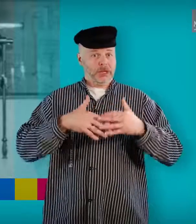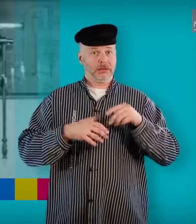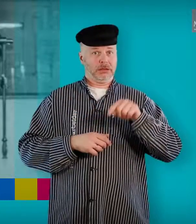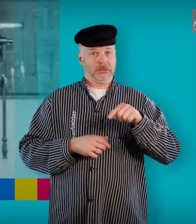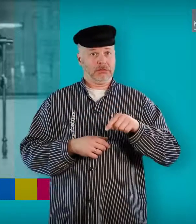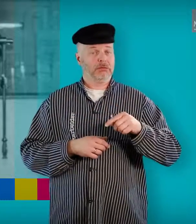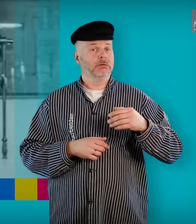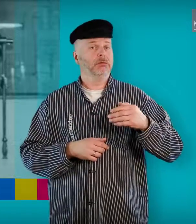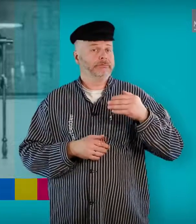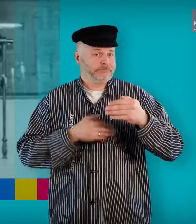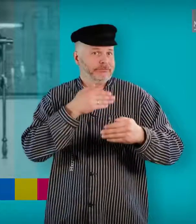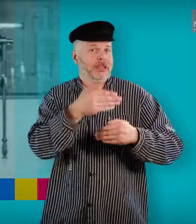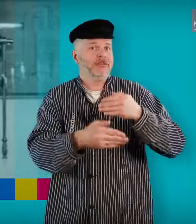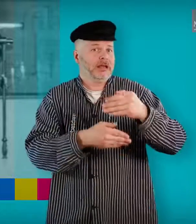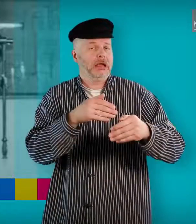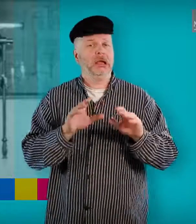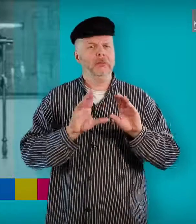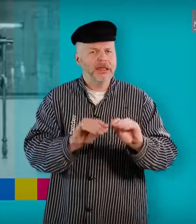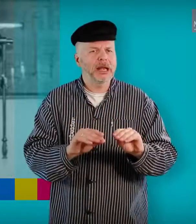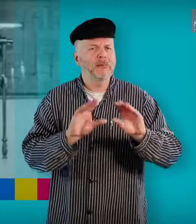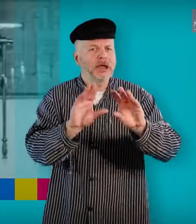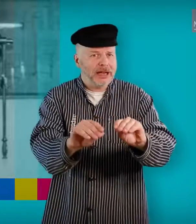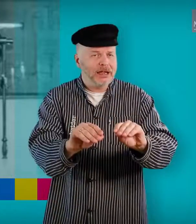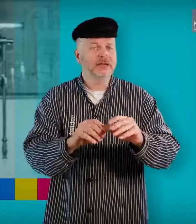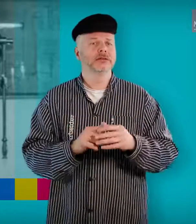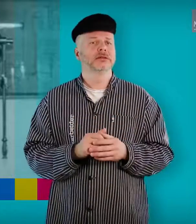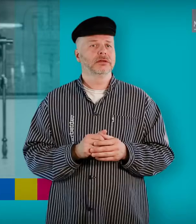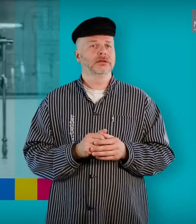Maskinene ble stadig bedre, og i dag